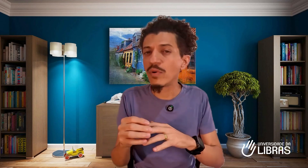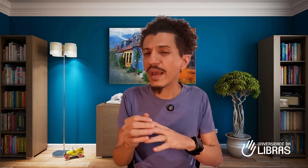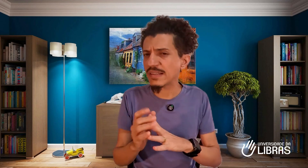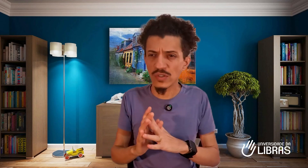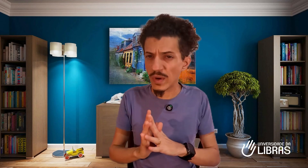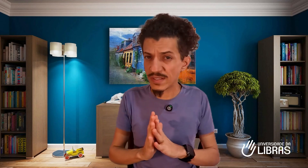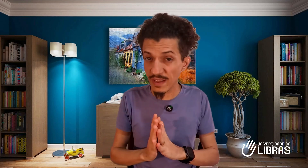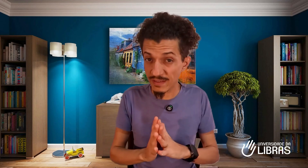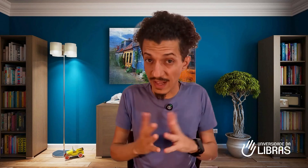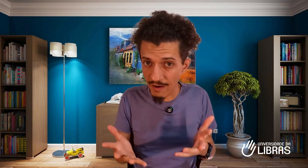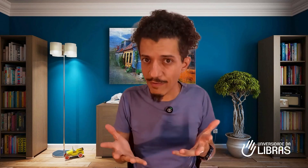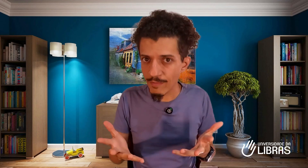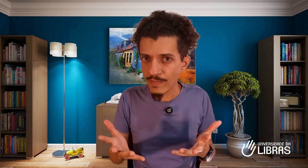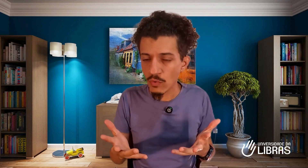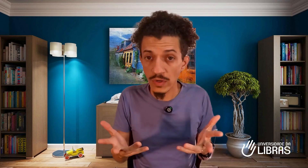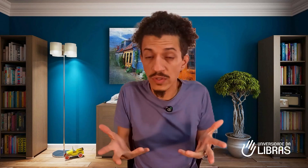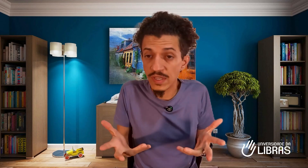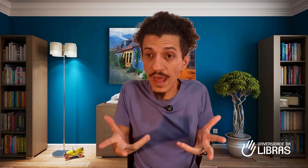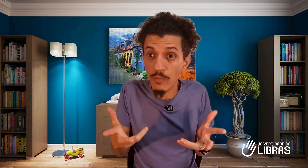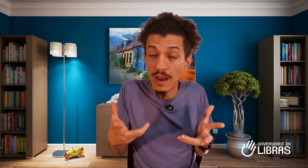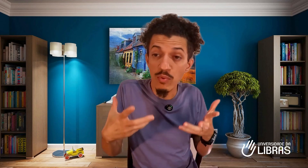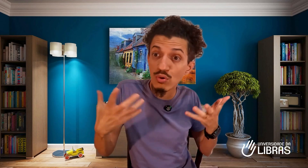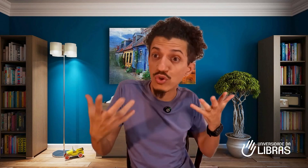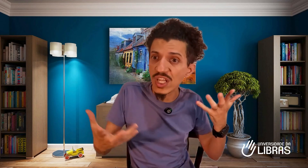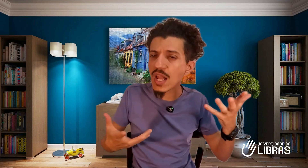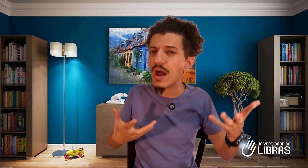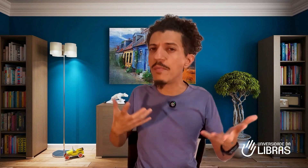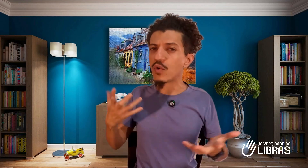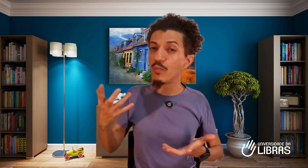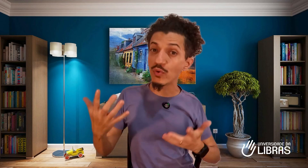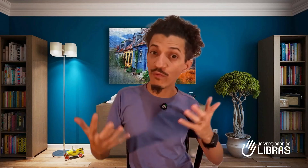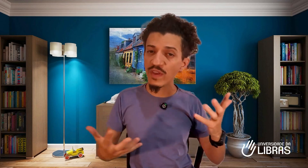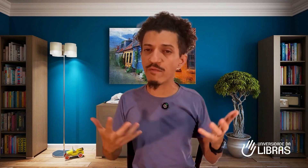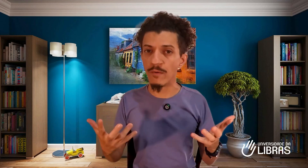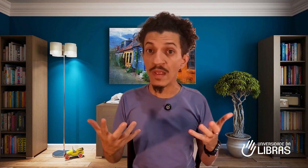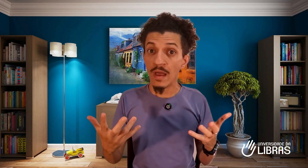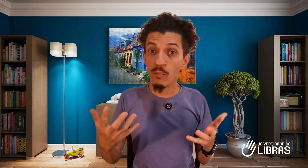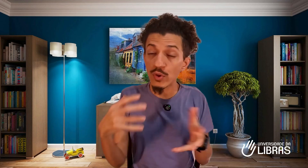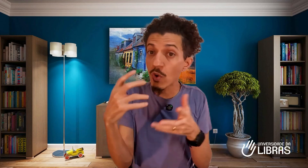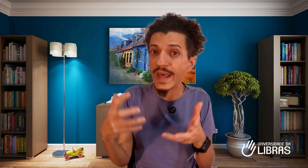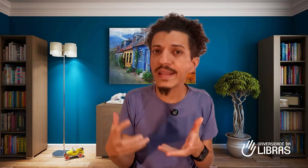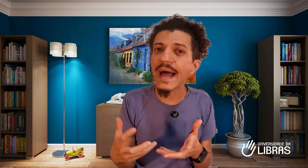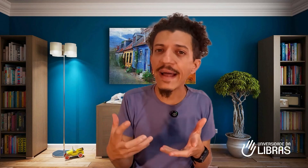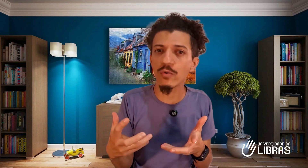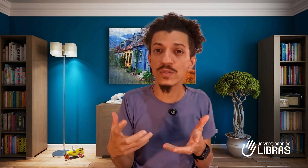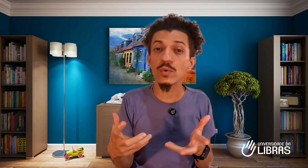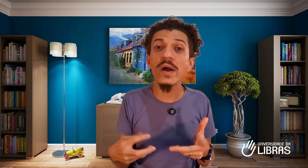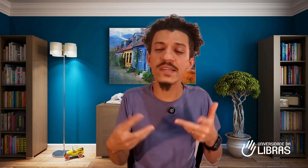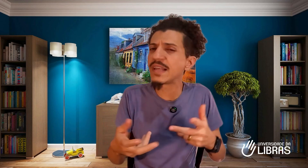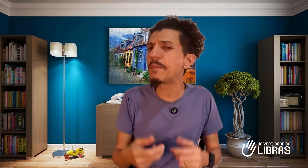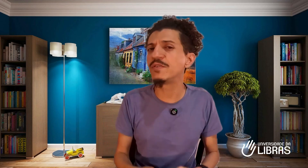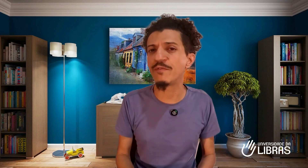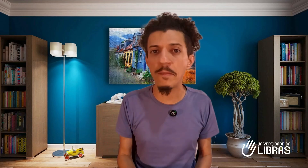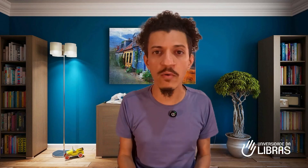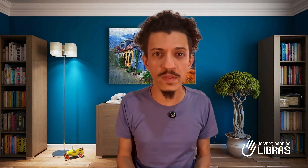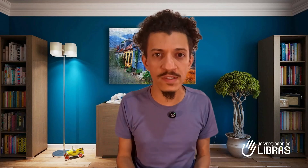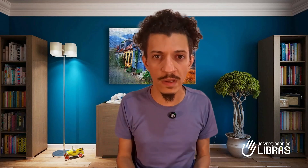essas coisas aí travam. O nosso cérebro ele é muito dinâmico, muito vivo, muito conectado com as coisas, sempre de forma